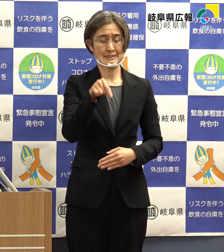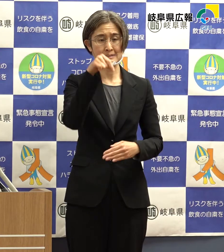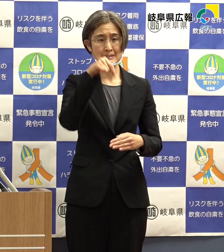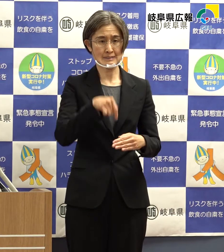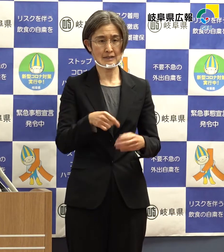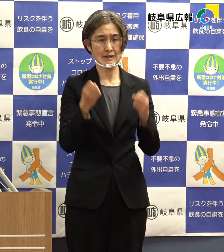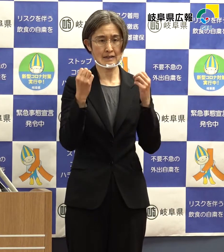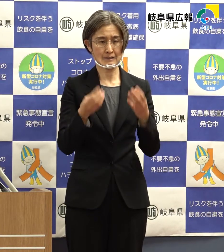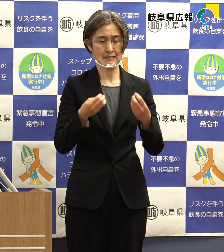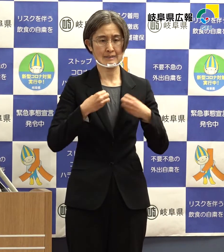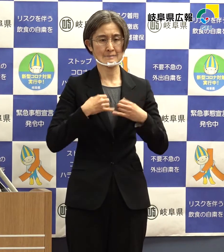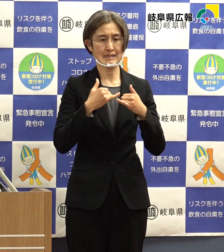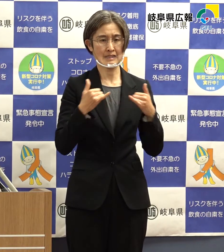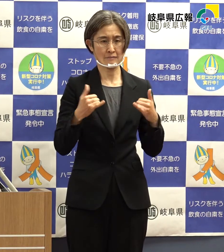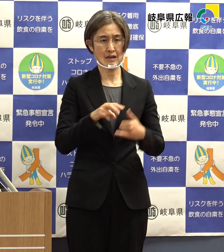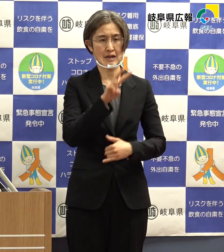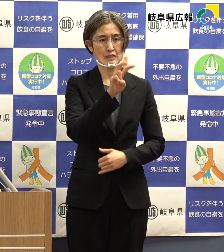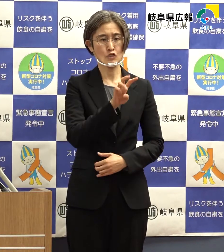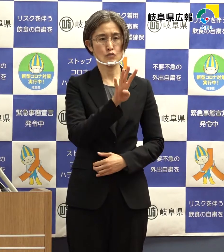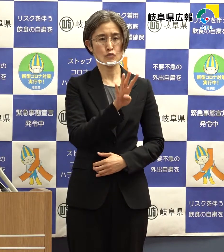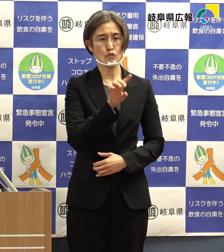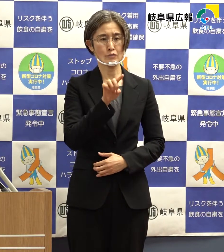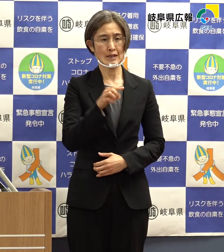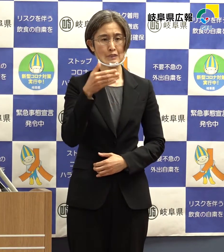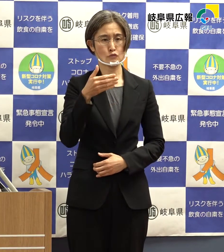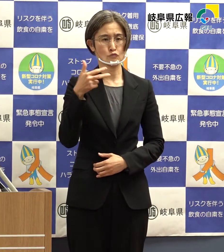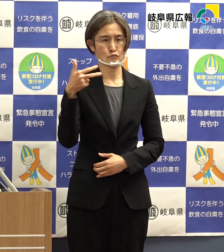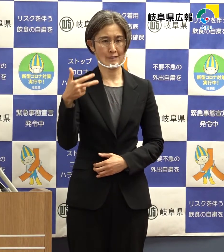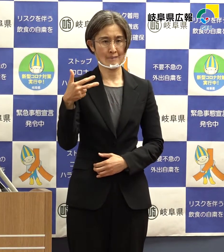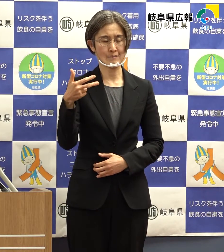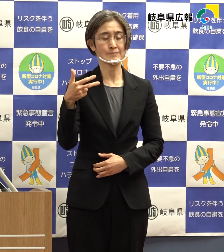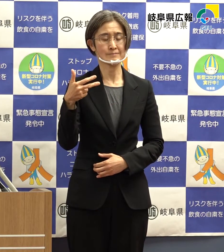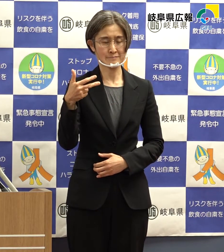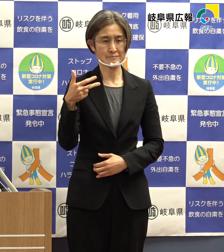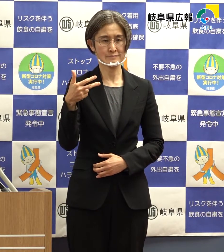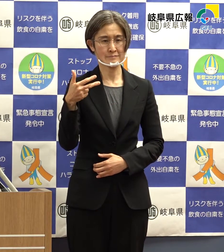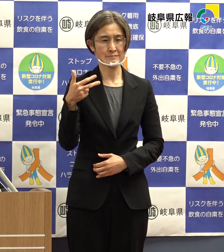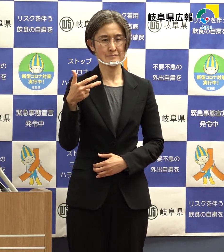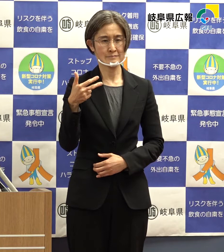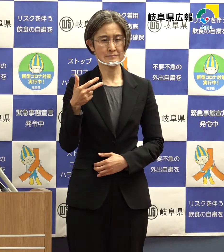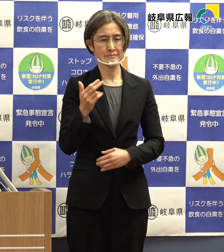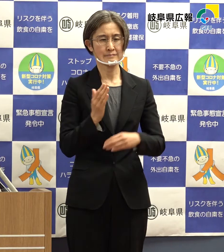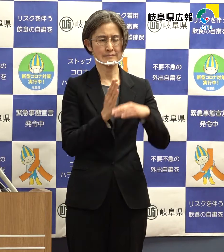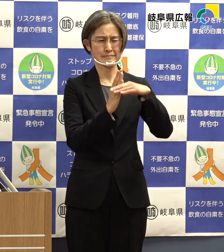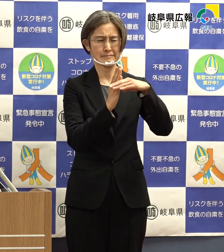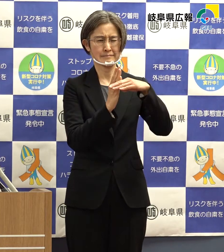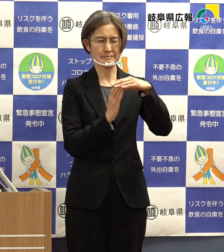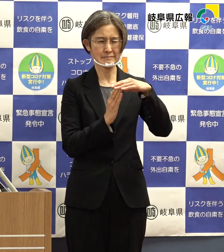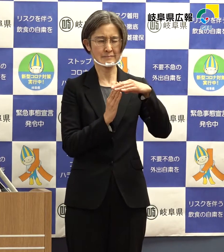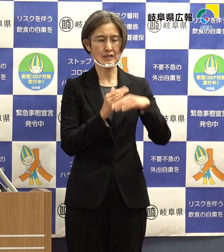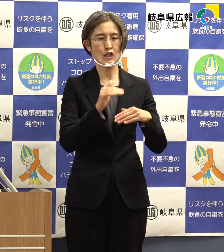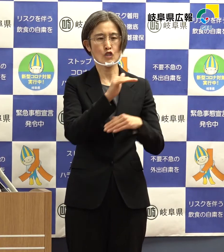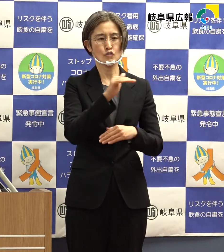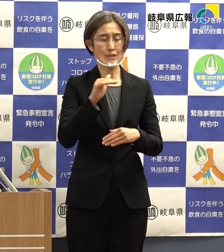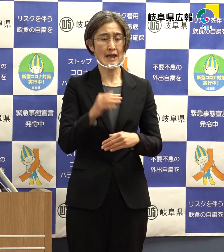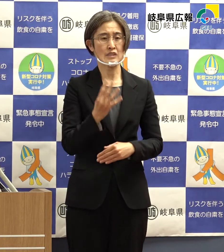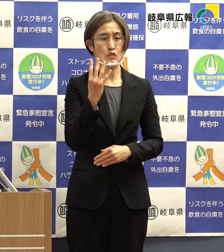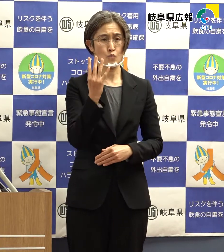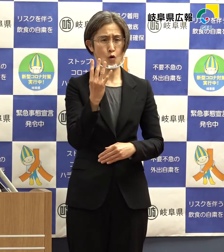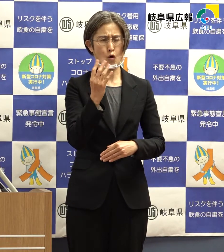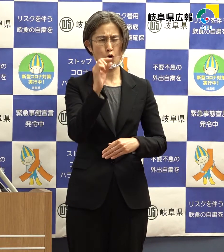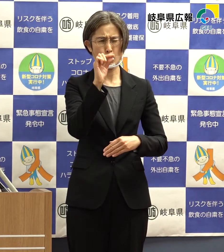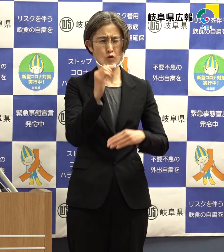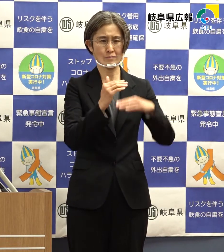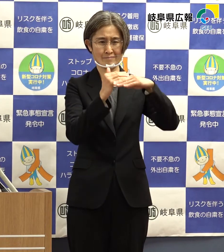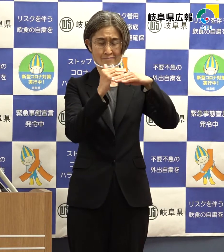は 24.97 ということで、まあギリギリステージ4を下回っているということであります。それ